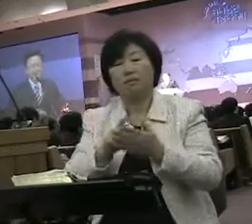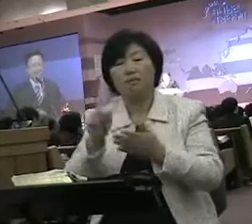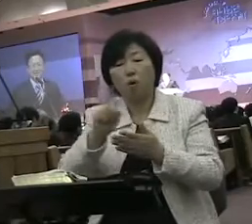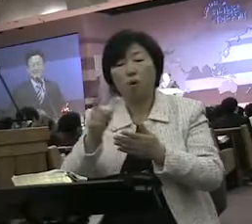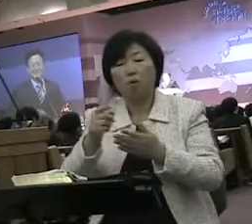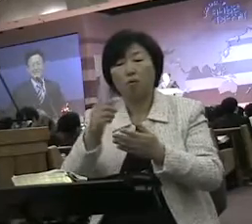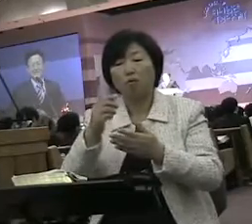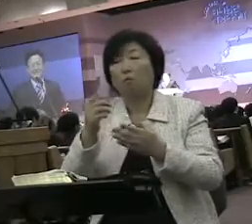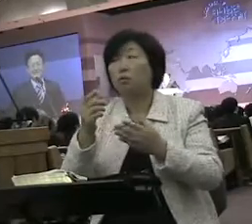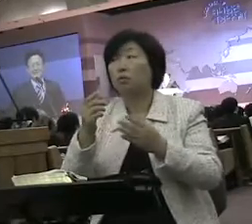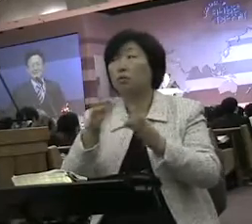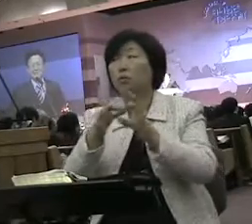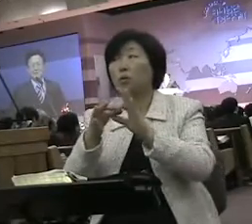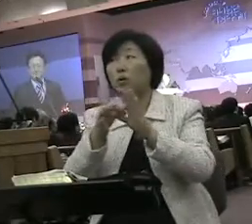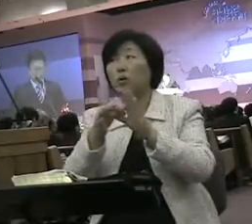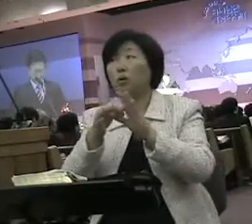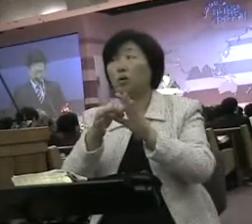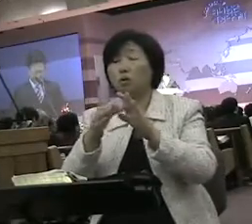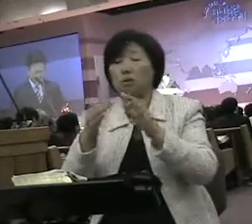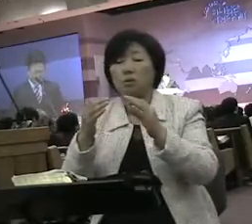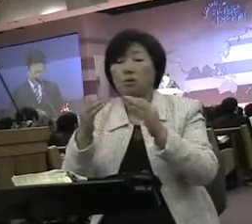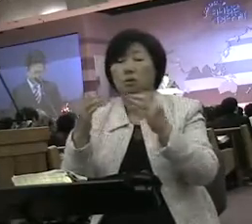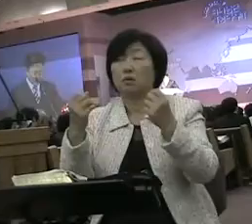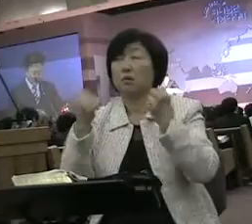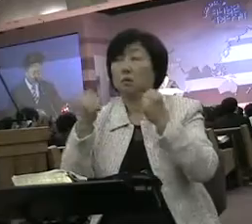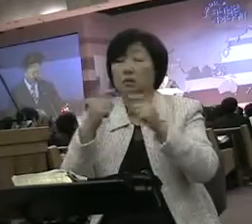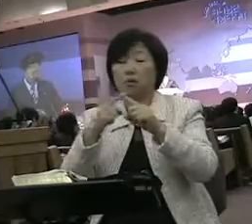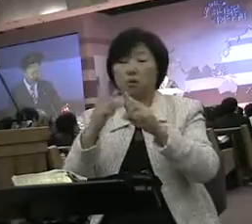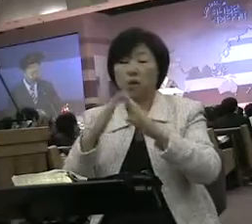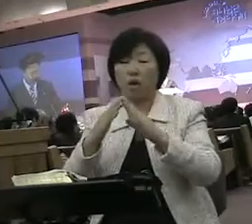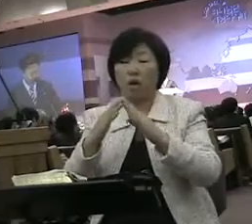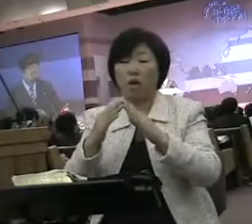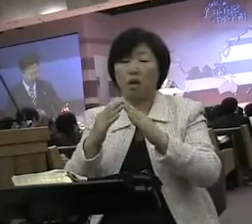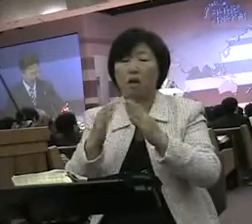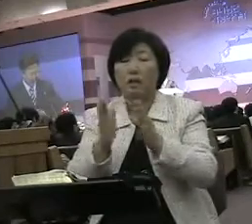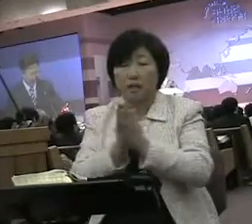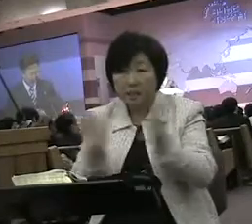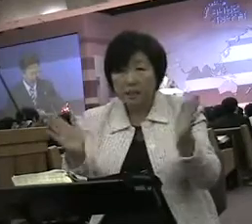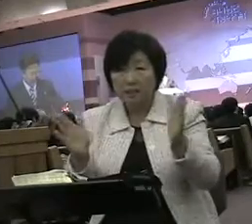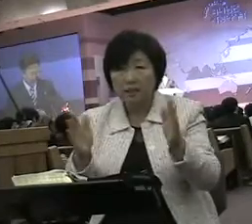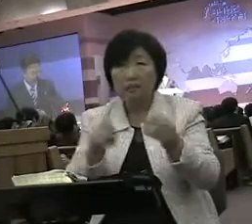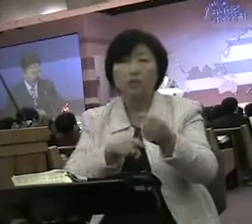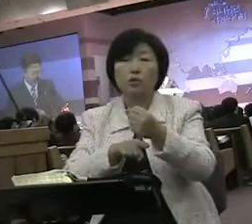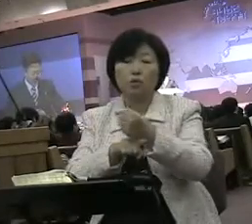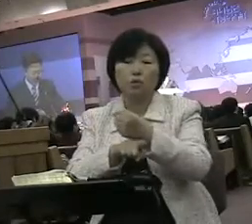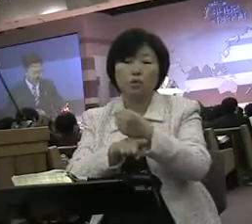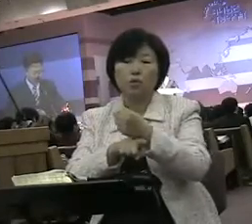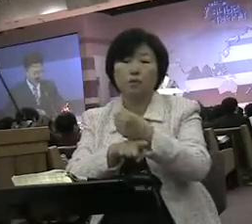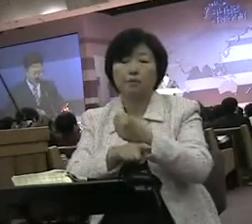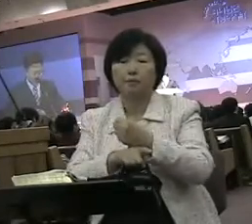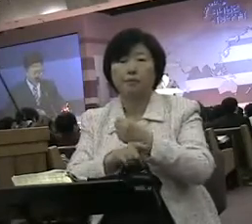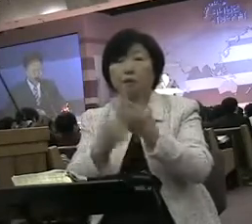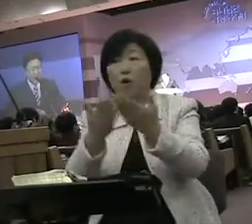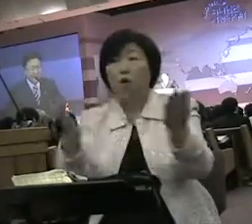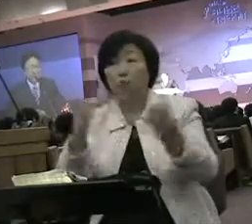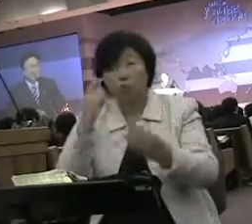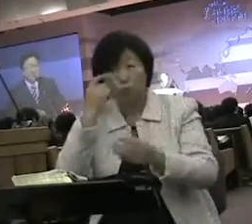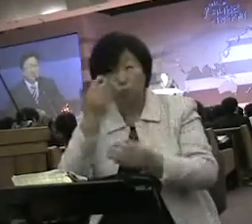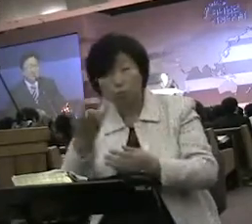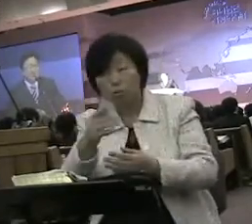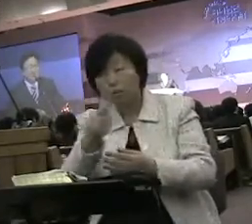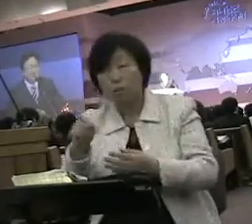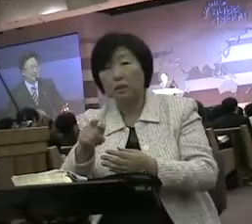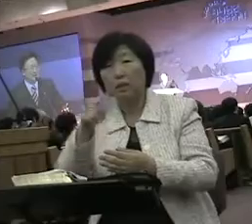여러분, 이것이 제가 교회를 개척하려고 하는 이유입니다. 여러분들이 물어보시더라고요.